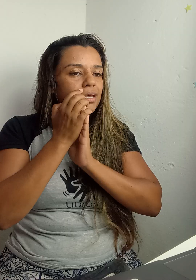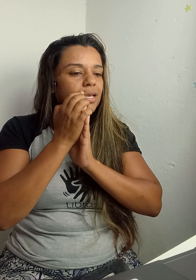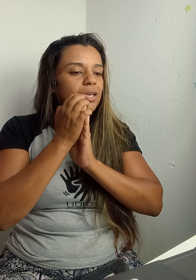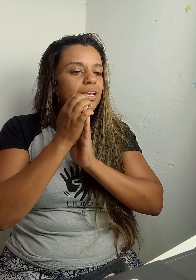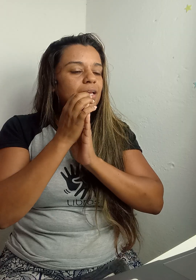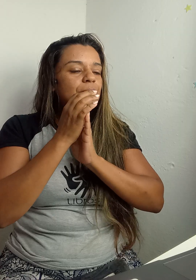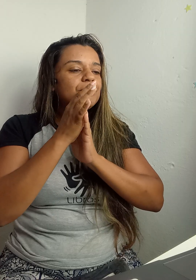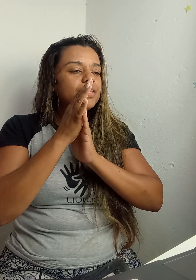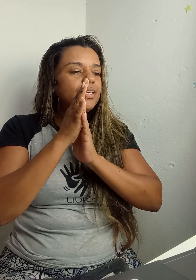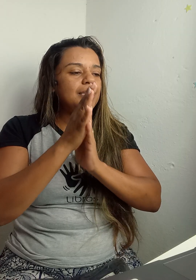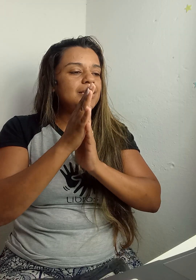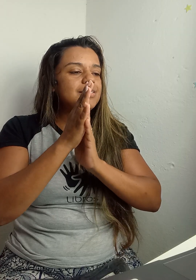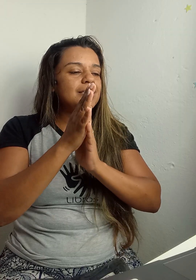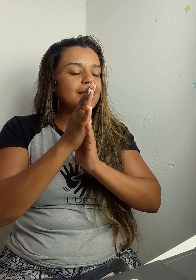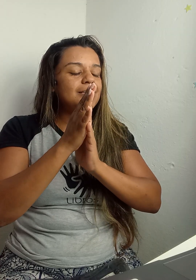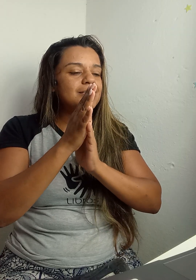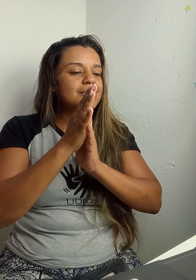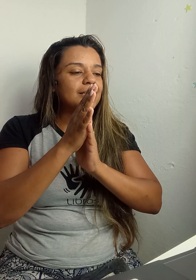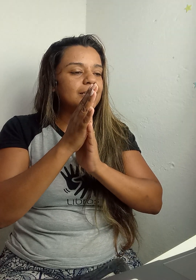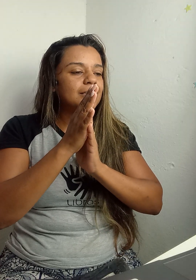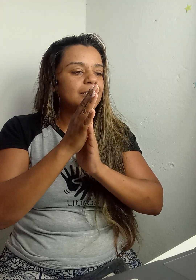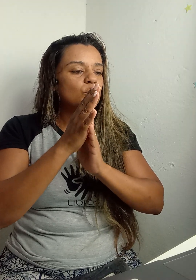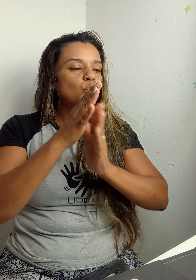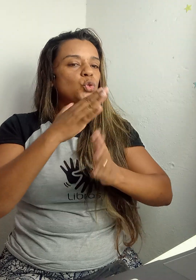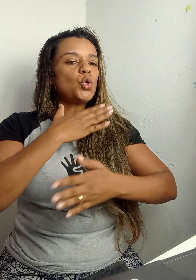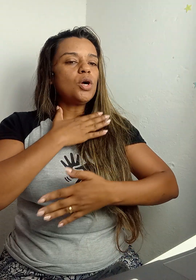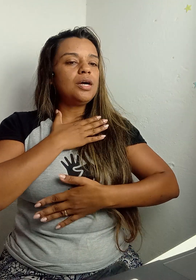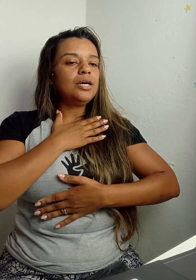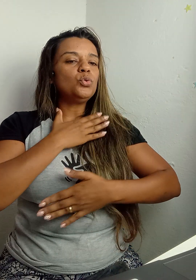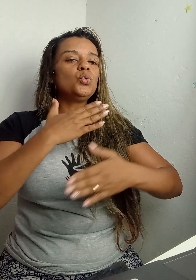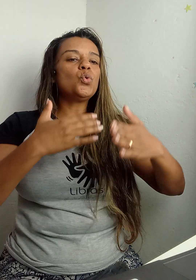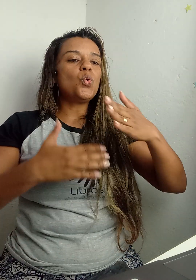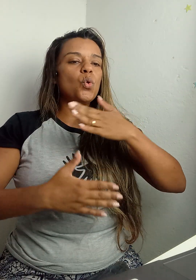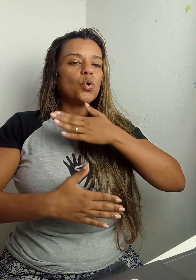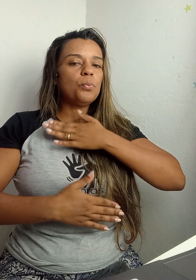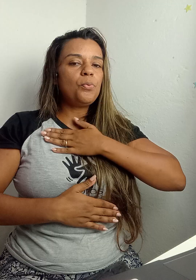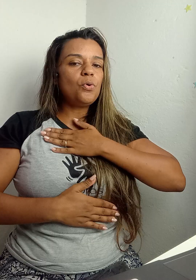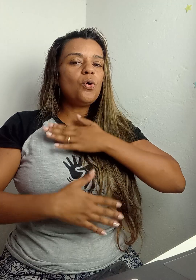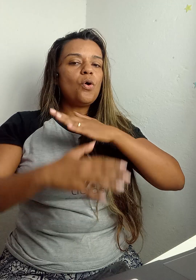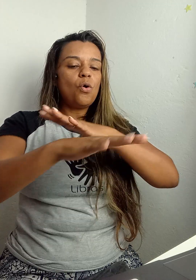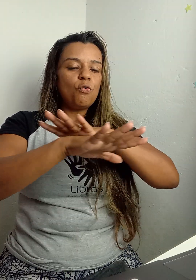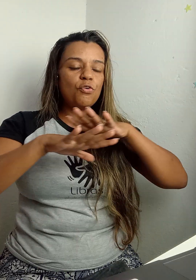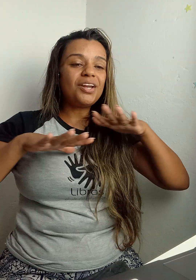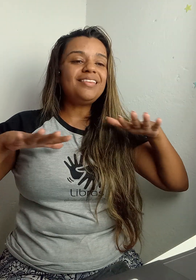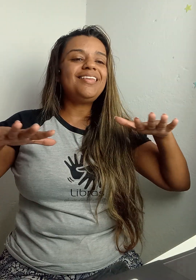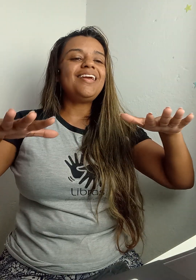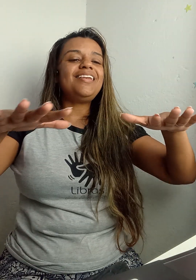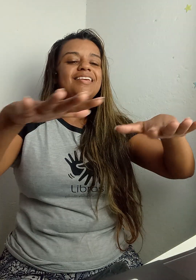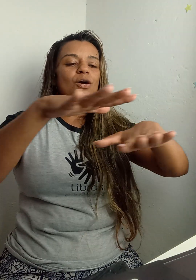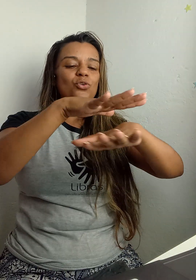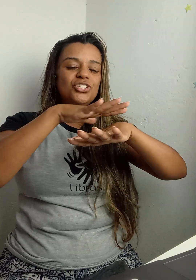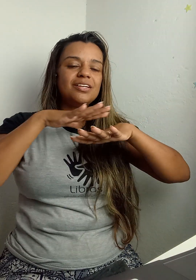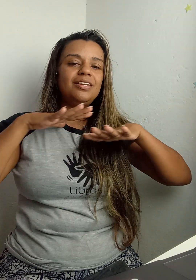quê? Ele sinaliza tocando no corpo ou fora dele, que é onde